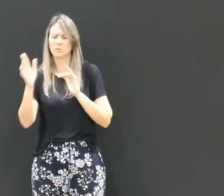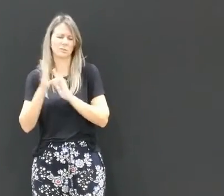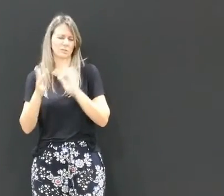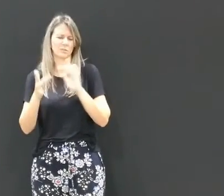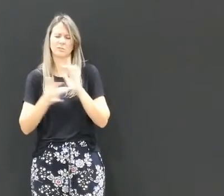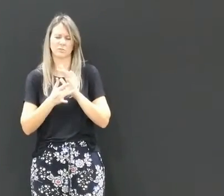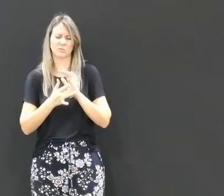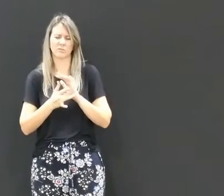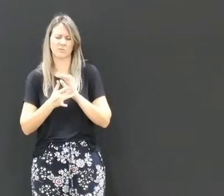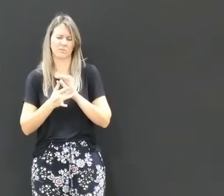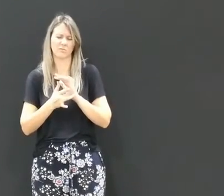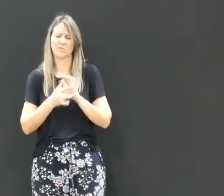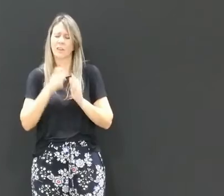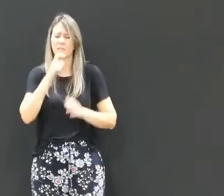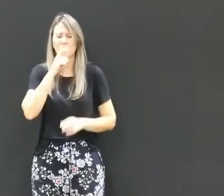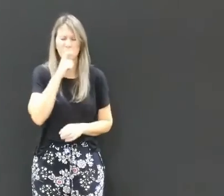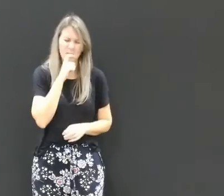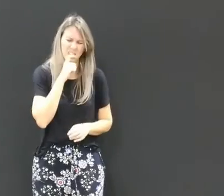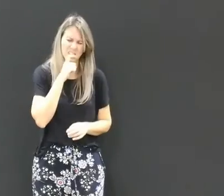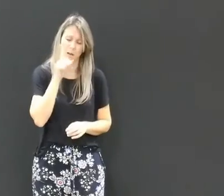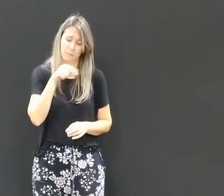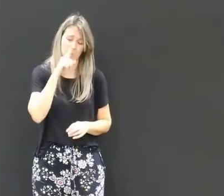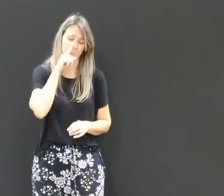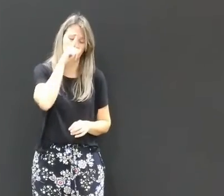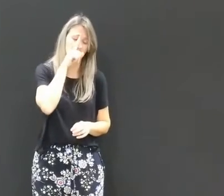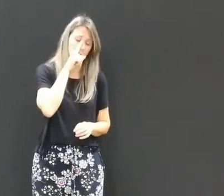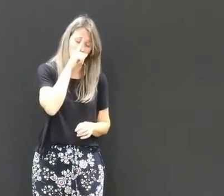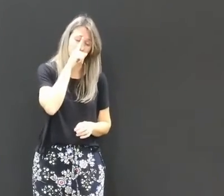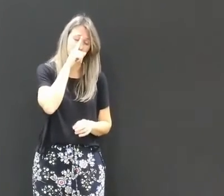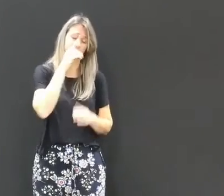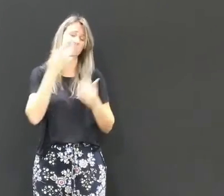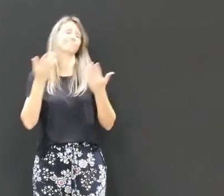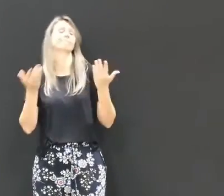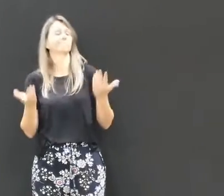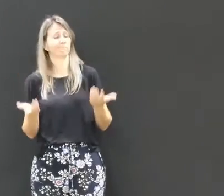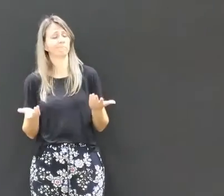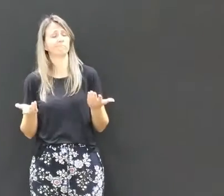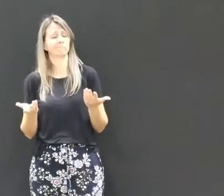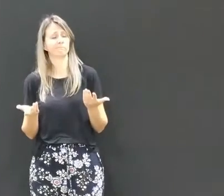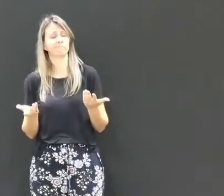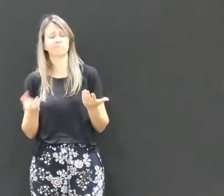contrário a Ti, que caia por terra, em nome de Jesus, que seja destruído, Pai.